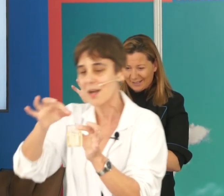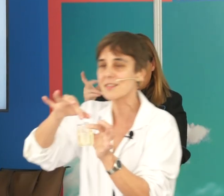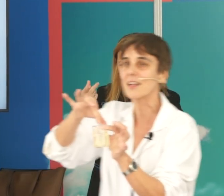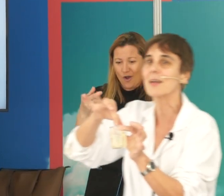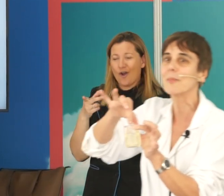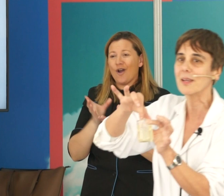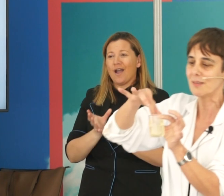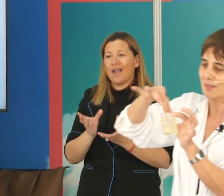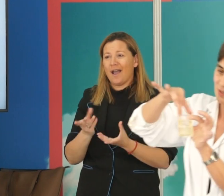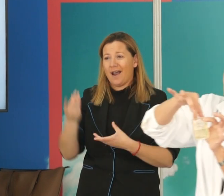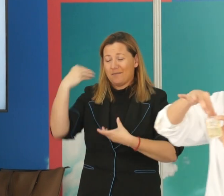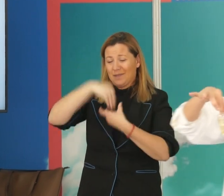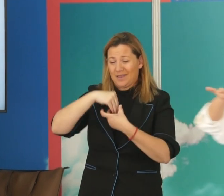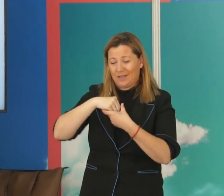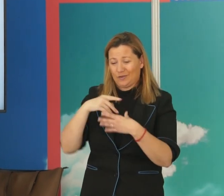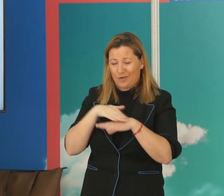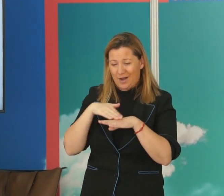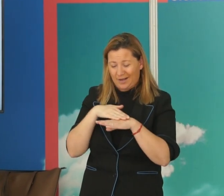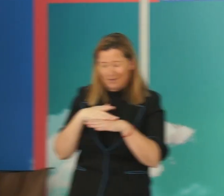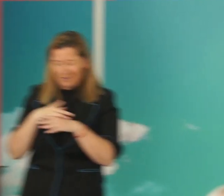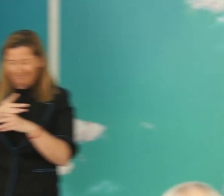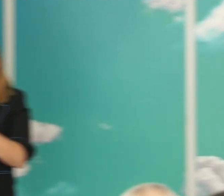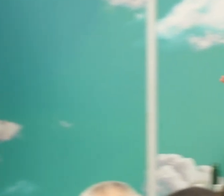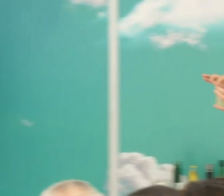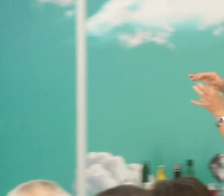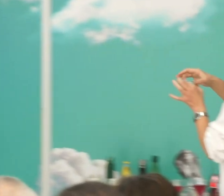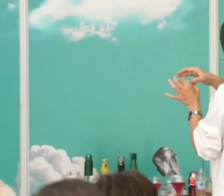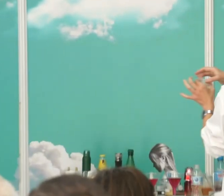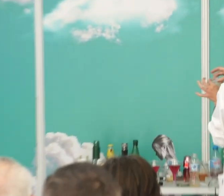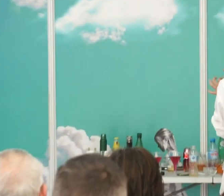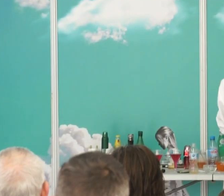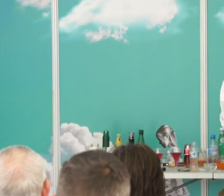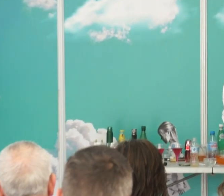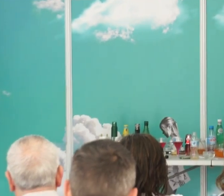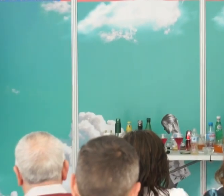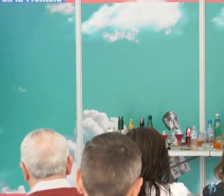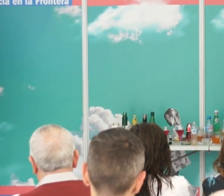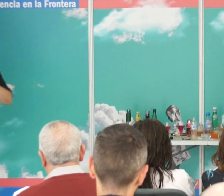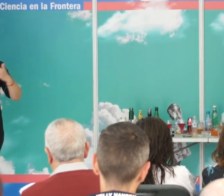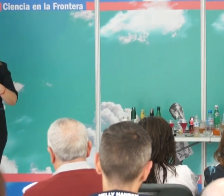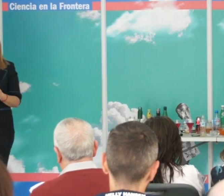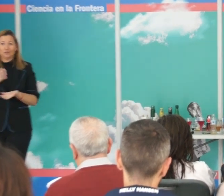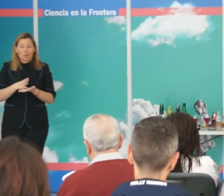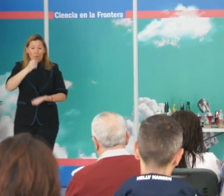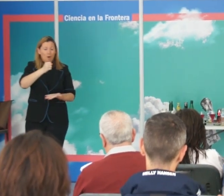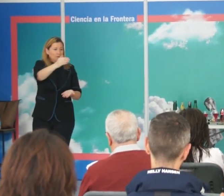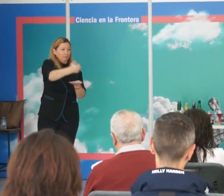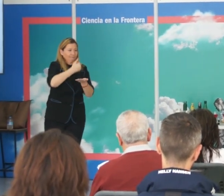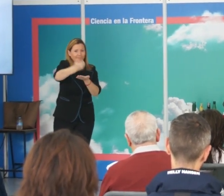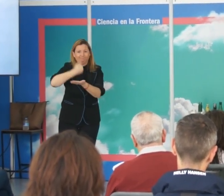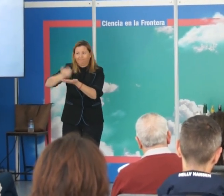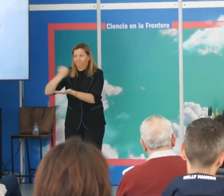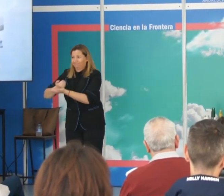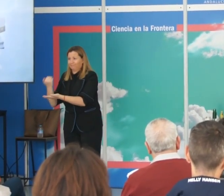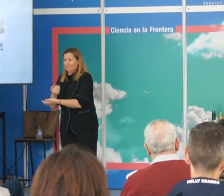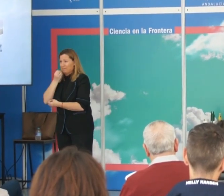bien. Así es que veis, ¿eh?, que todas estas cosas... Eso es lo que tienen las ferias, que vas recogiendo botes de todo lo que tiene la casa y ya está. Pero bueno,